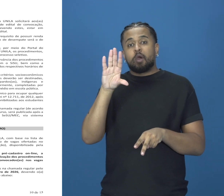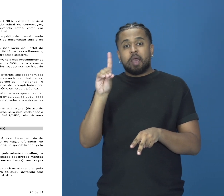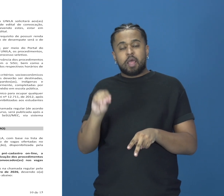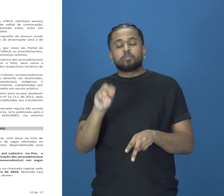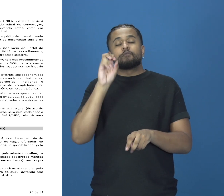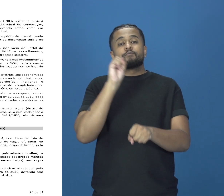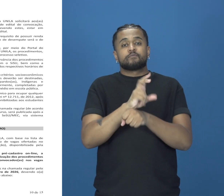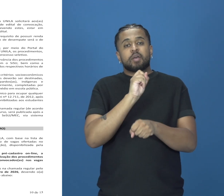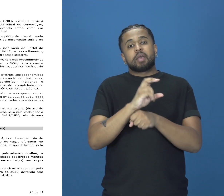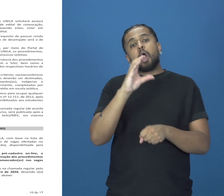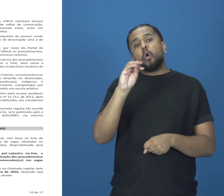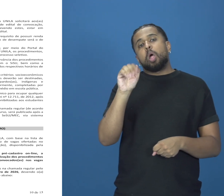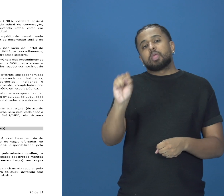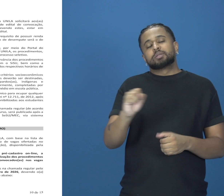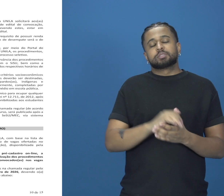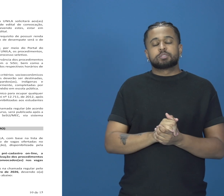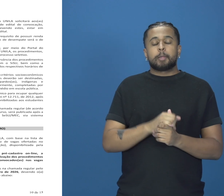vagas reservadas para cotas.